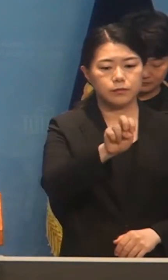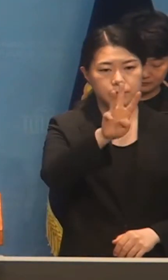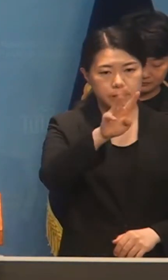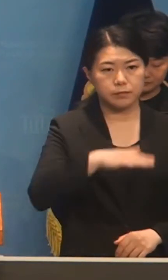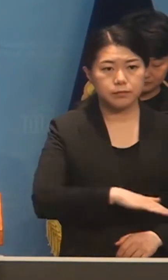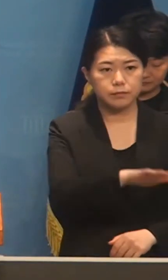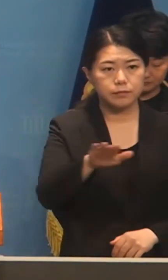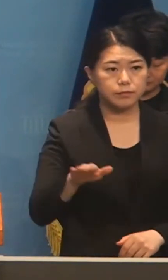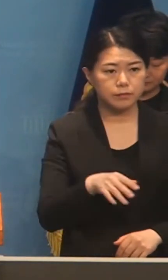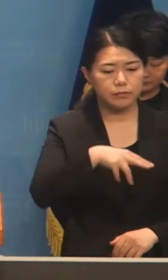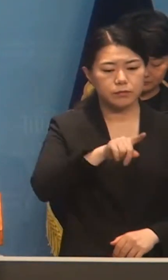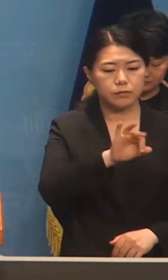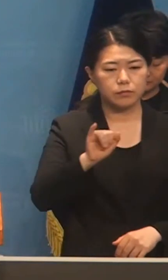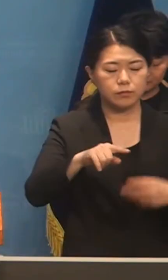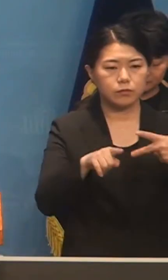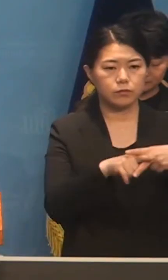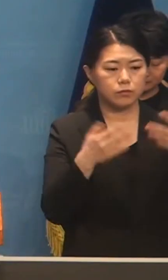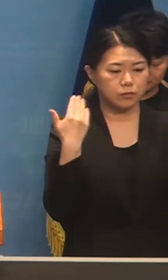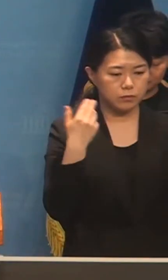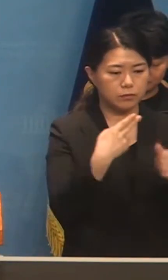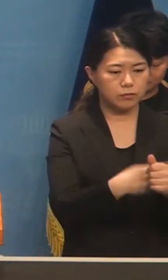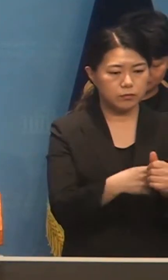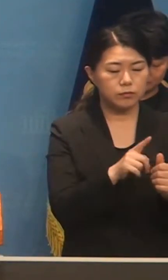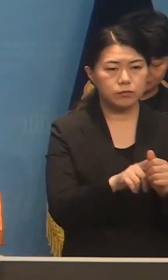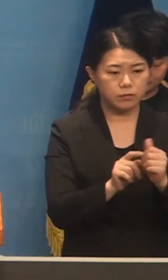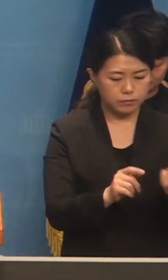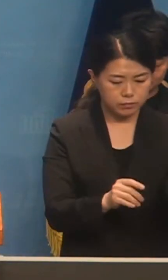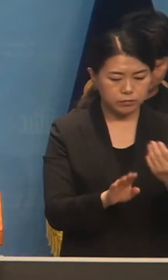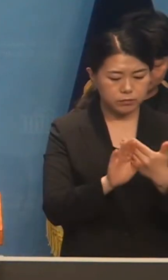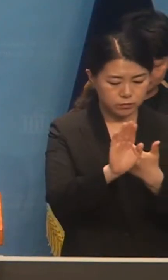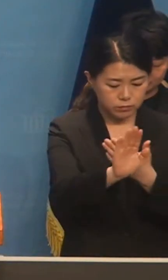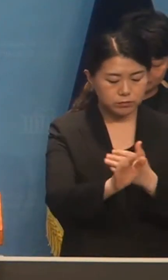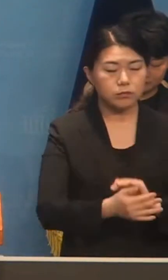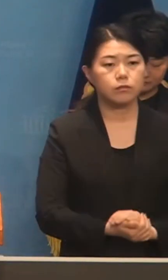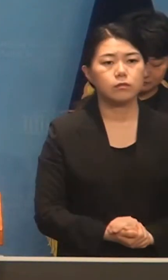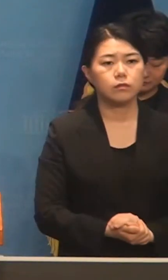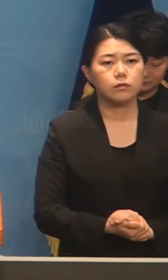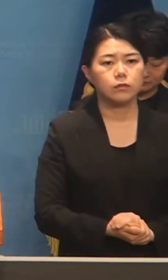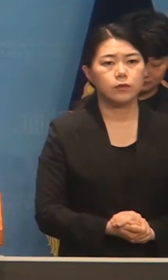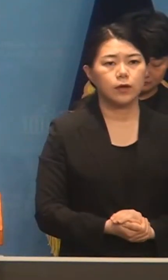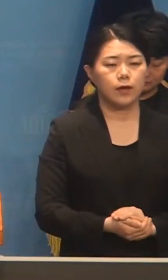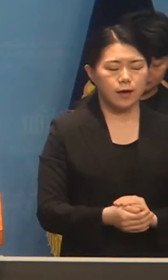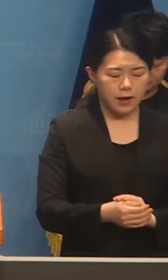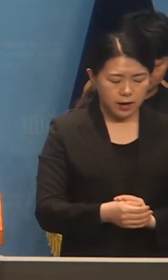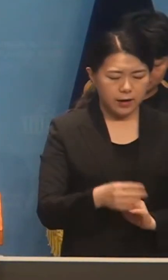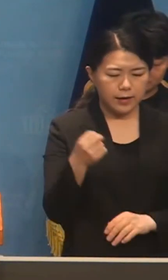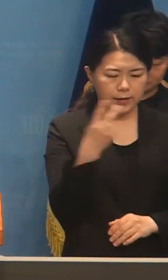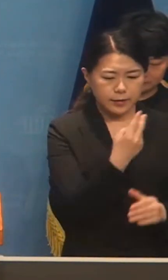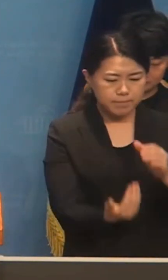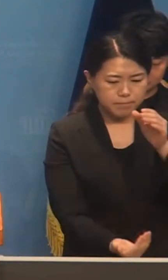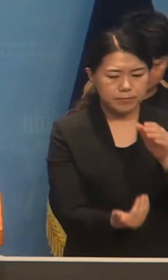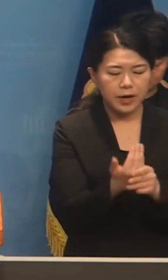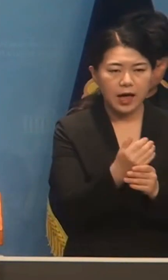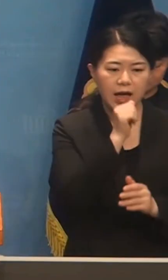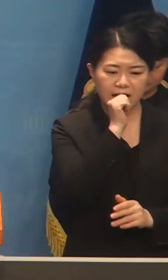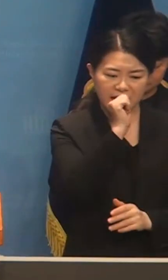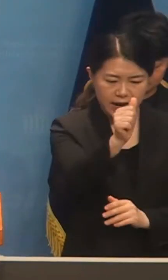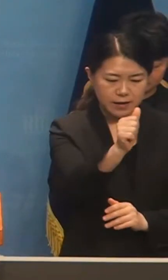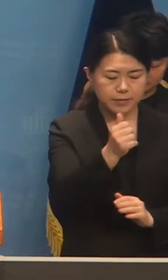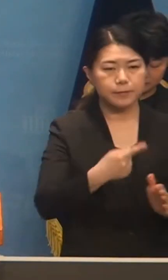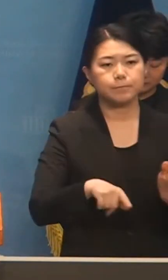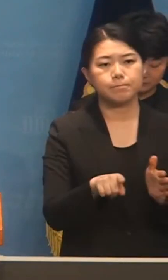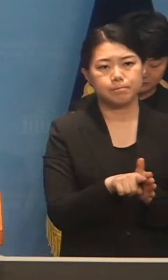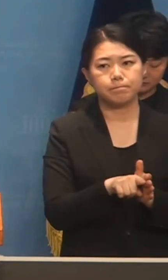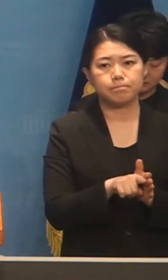2023년 우리는 서희초 선생님의 손직 이후에 다시는 같은 일이 반복되지 않도록 하겠다라고